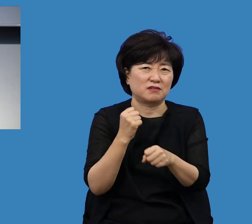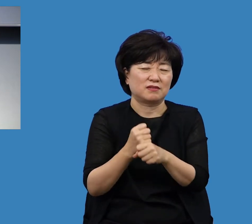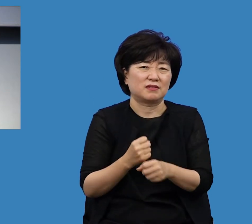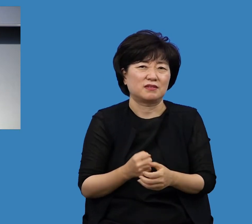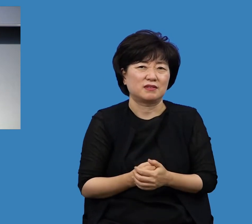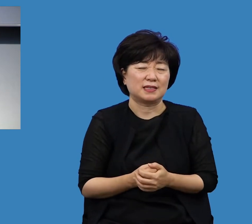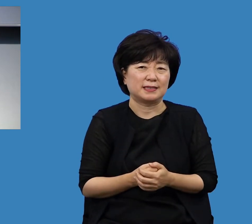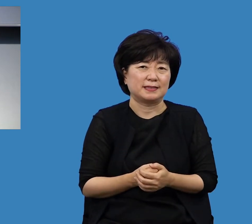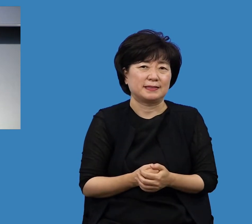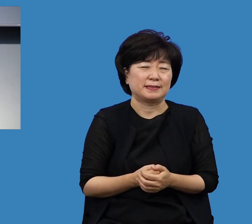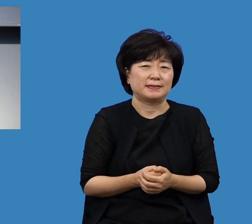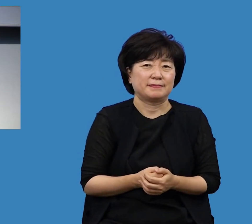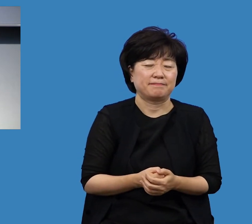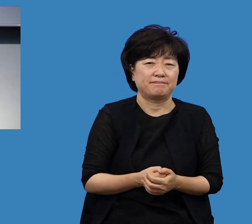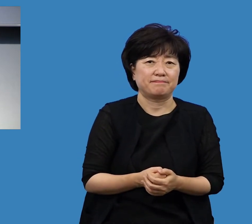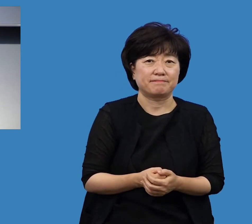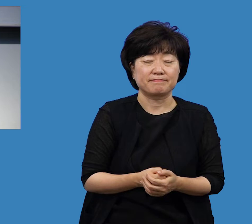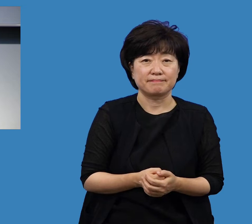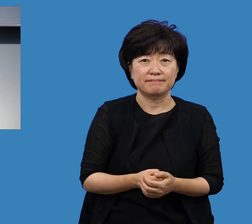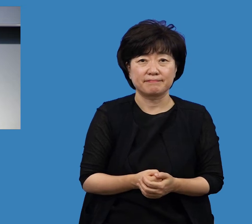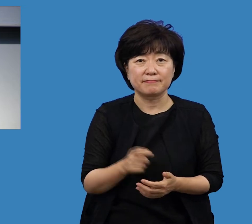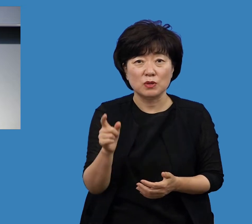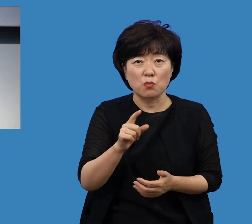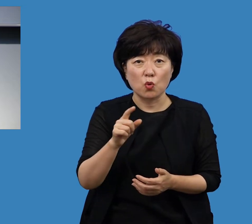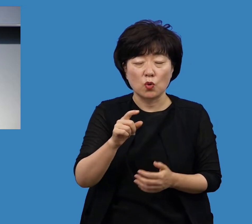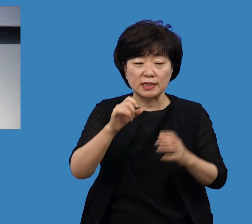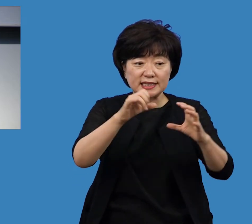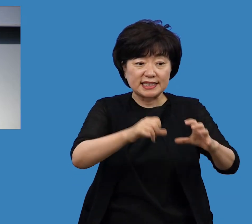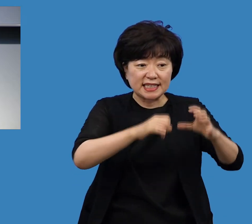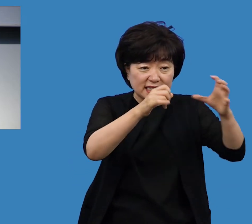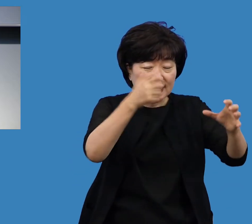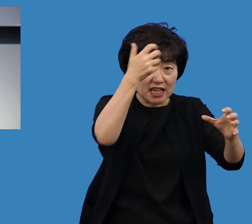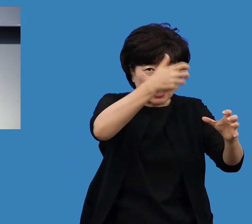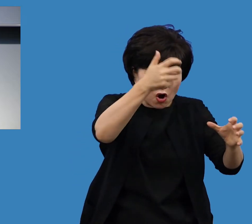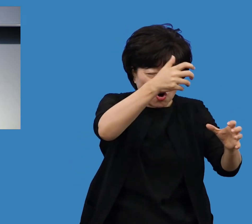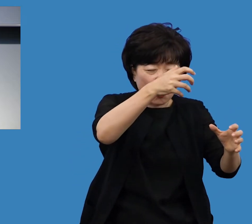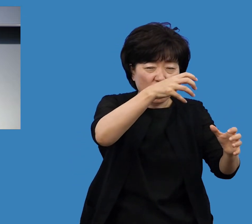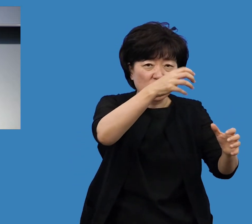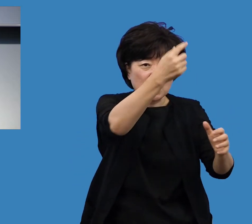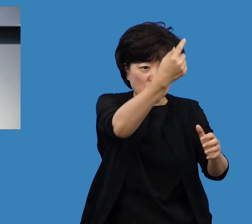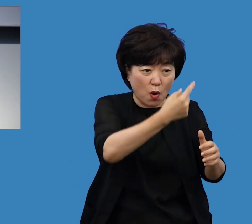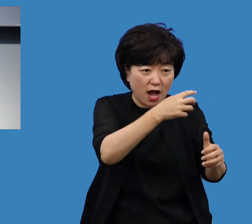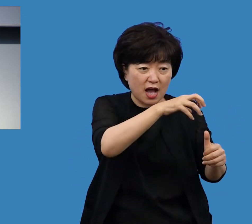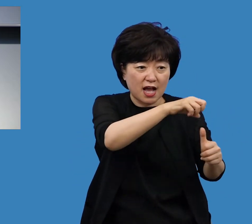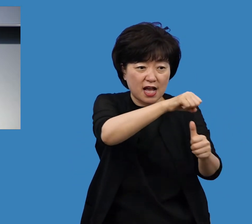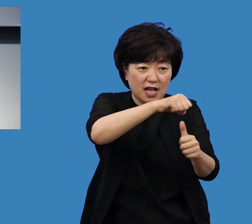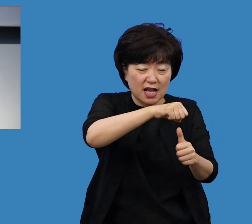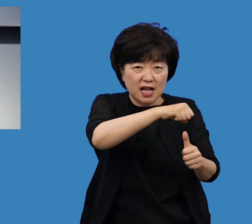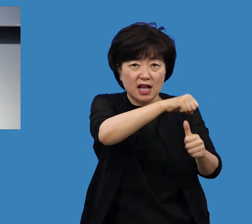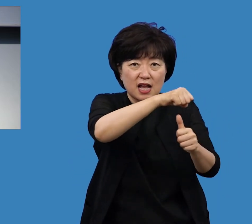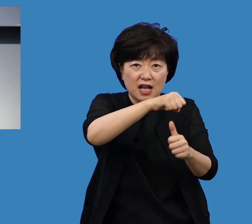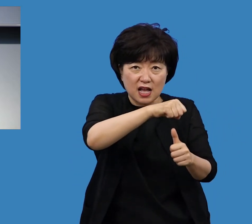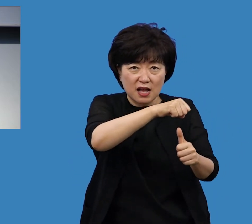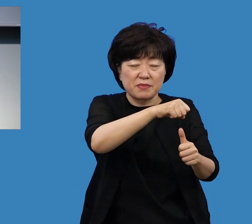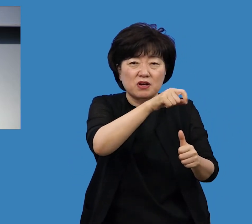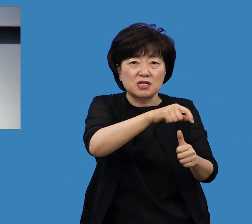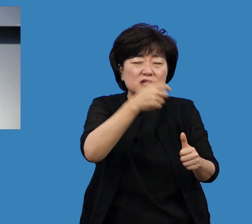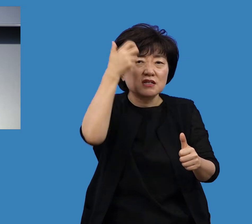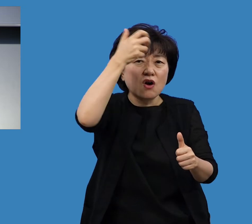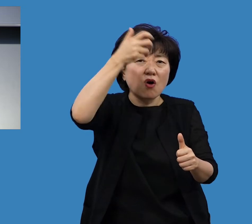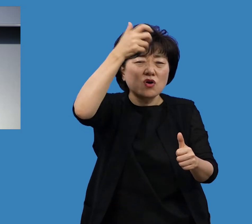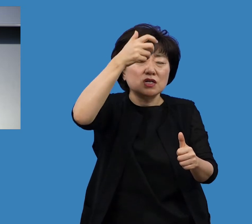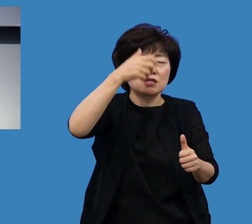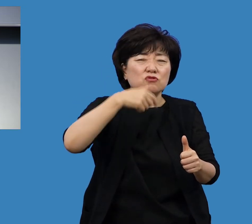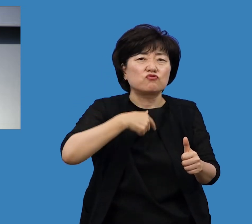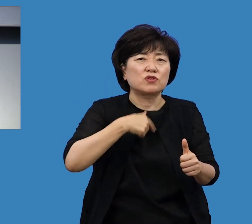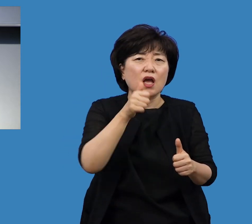자, 그래서 뭐예요? 이 세상의 영이 임하면 꼭 게임뿐만이 아니라 이게 세상의 영이 임하잖아. 예, 그러면 그 영이 뭐라는 거예요? 우리